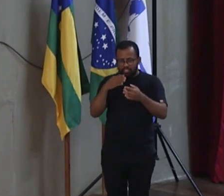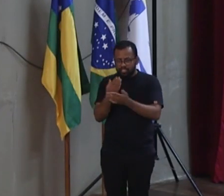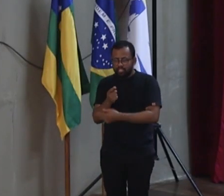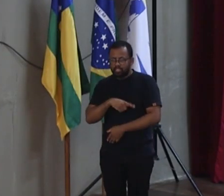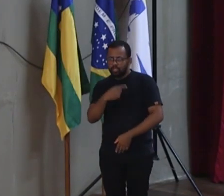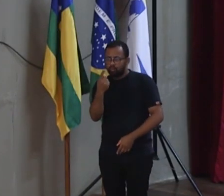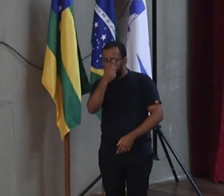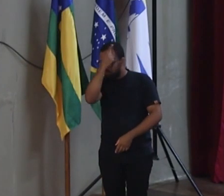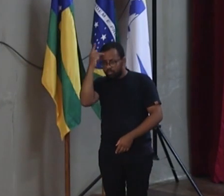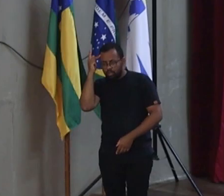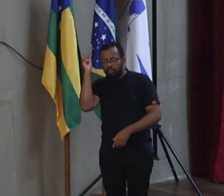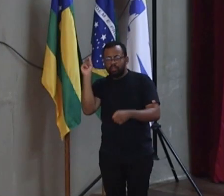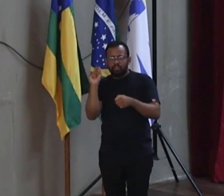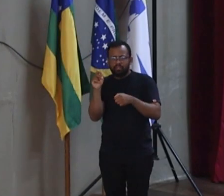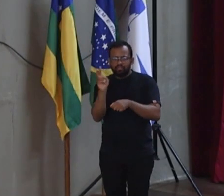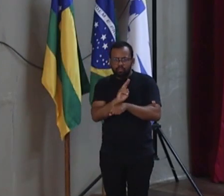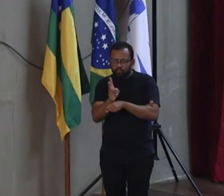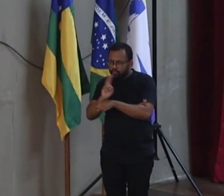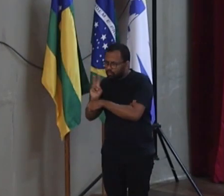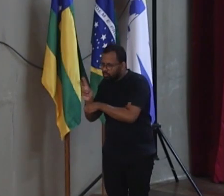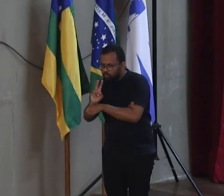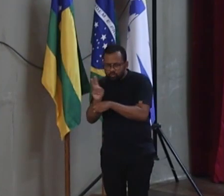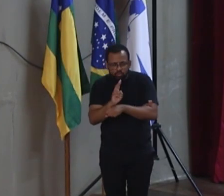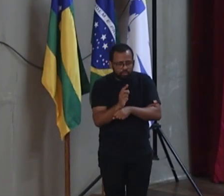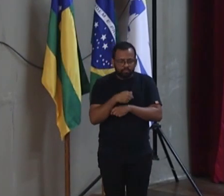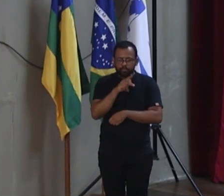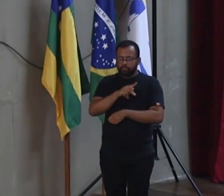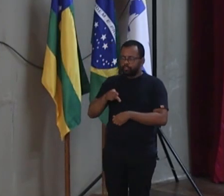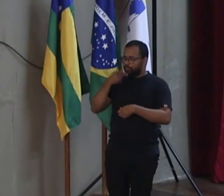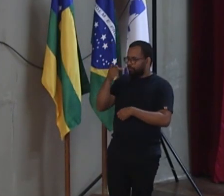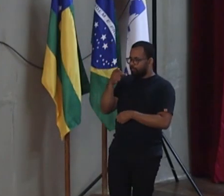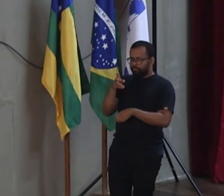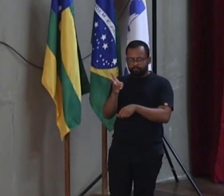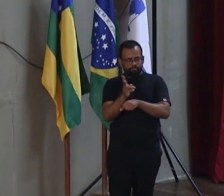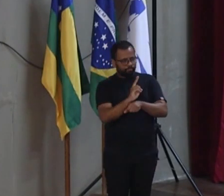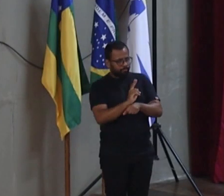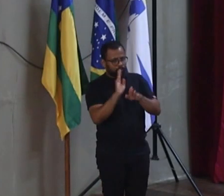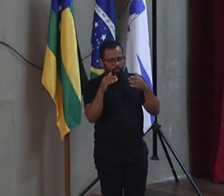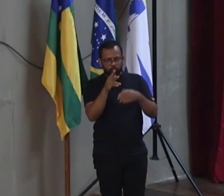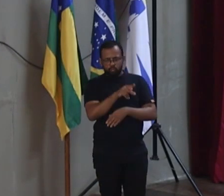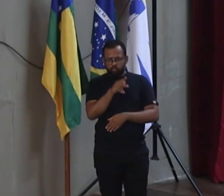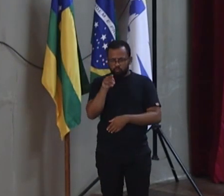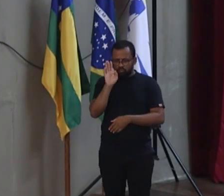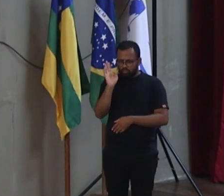uma pessoa que ficava monitorando o que a gente falava. Então, todos os professores